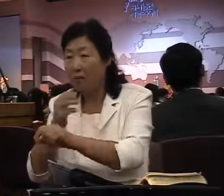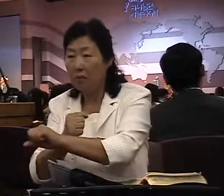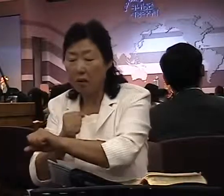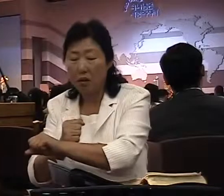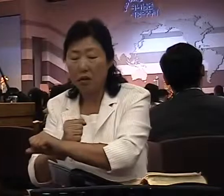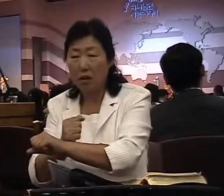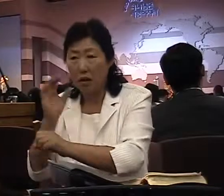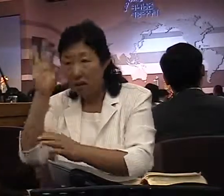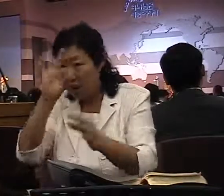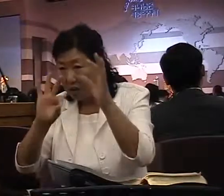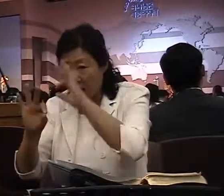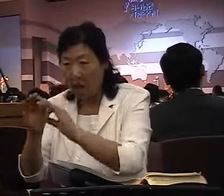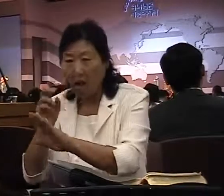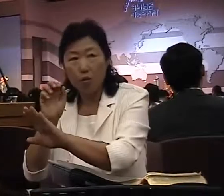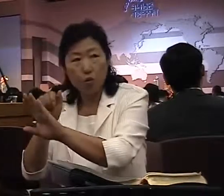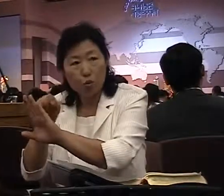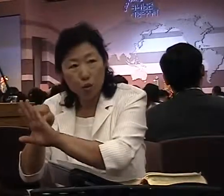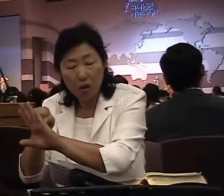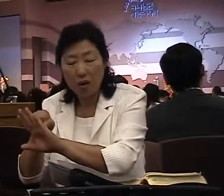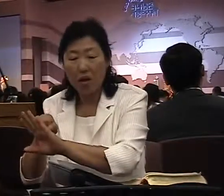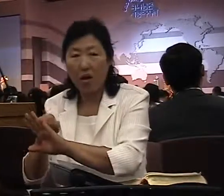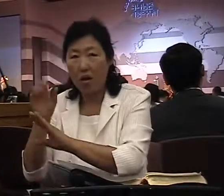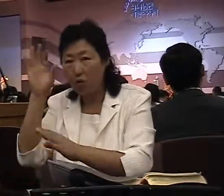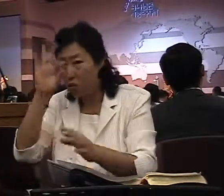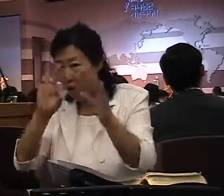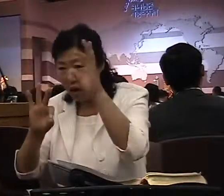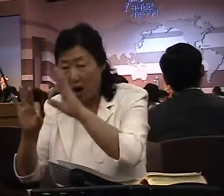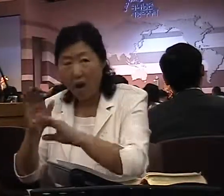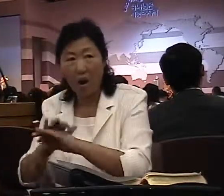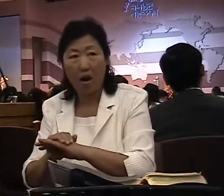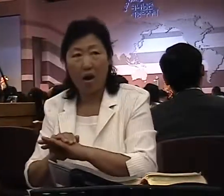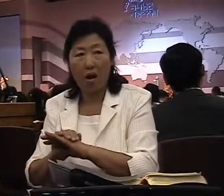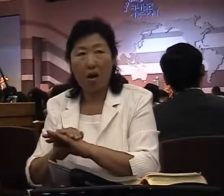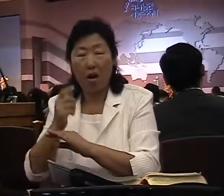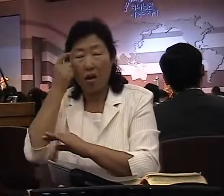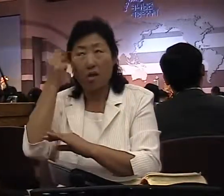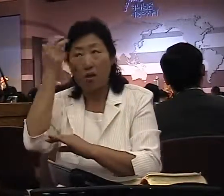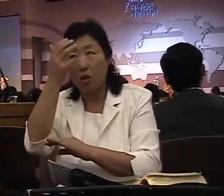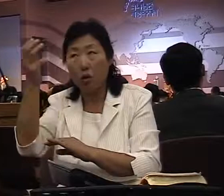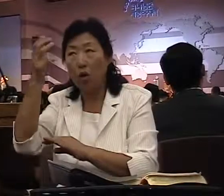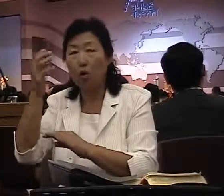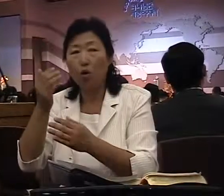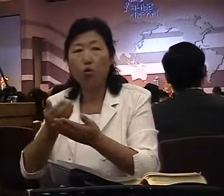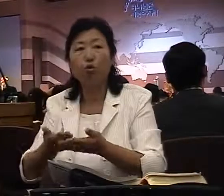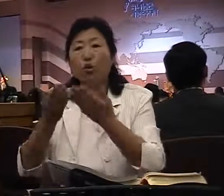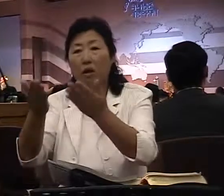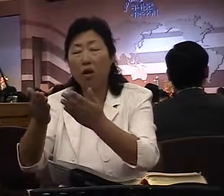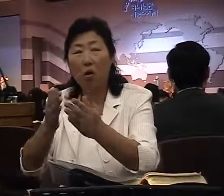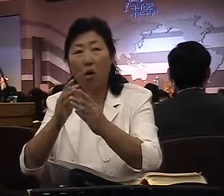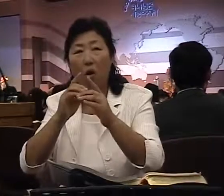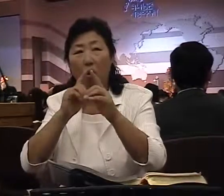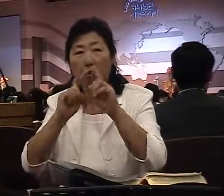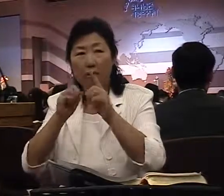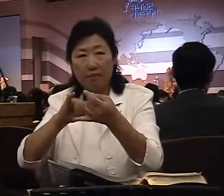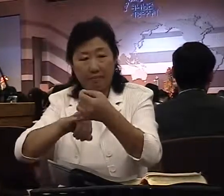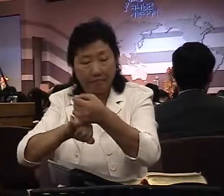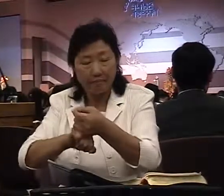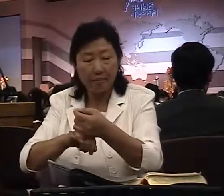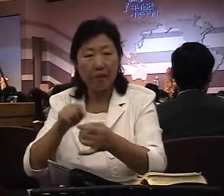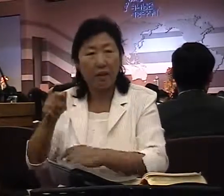찾으라, 두드리라, 구하라. 성령을 주시겠다고 말씀하십니다. 그 말씀 우리 믿기 때문에 우리 한번